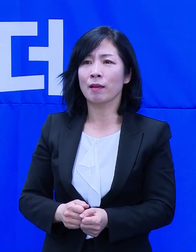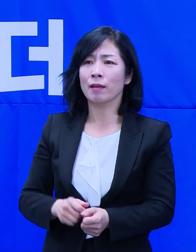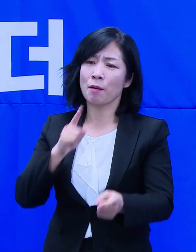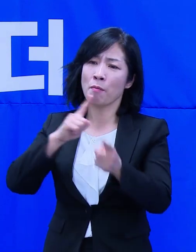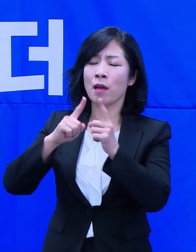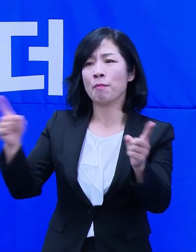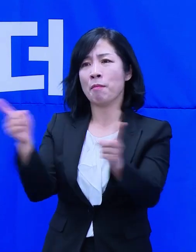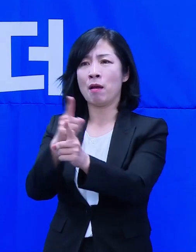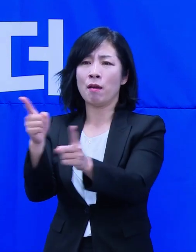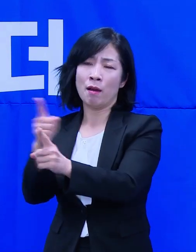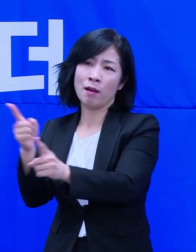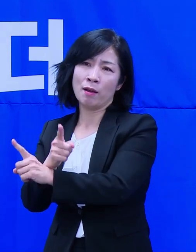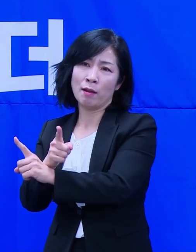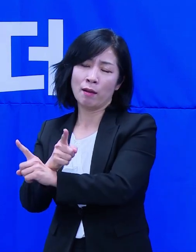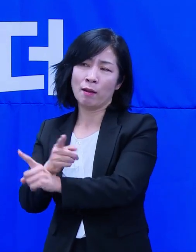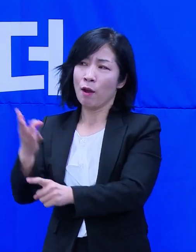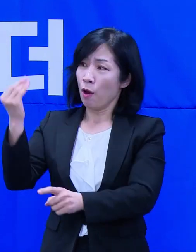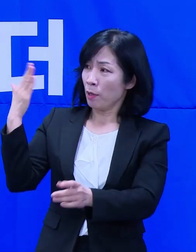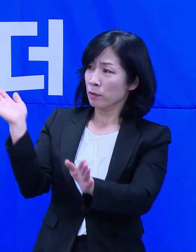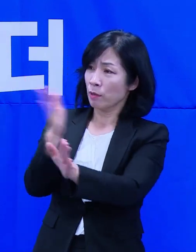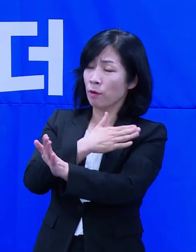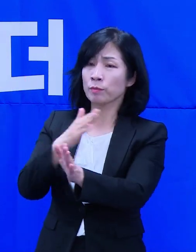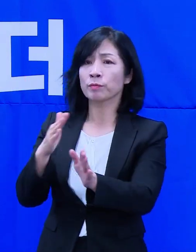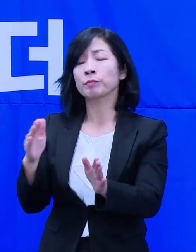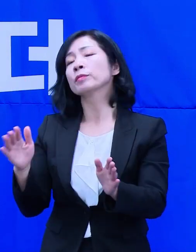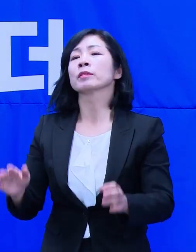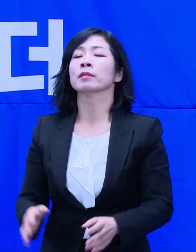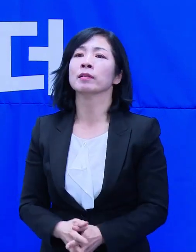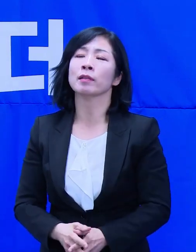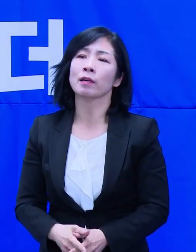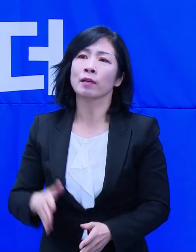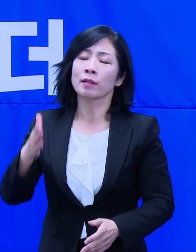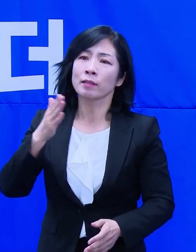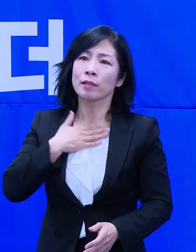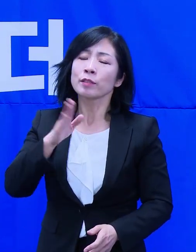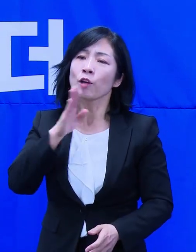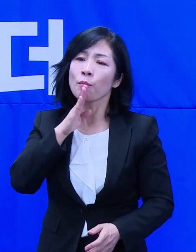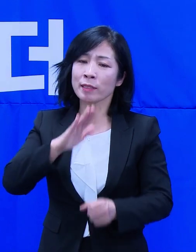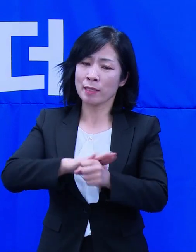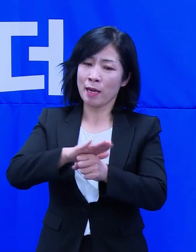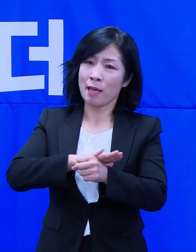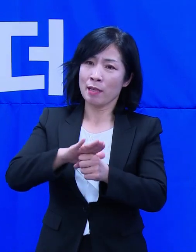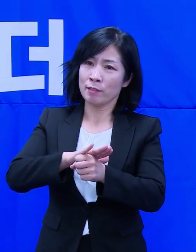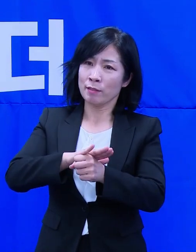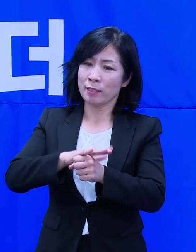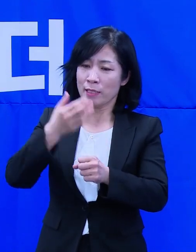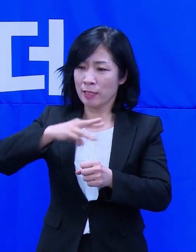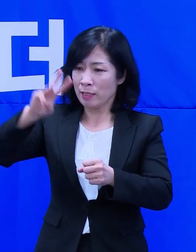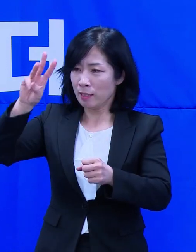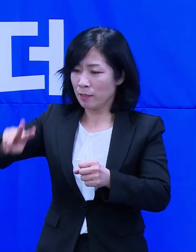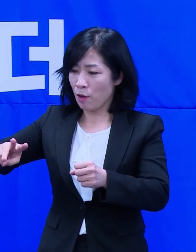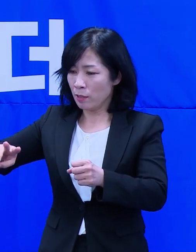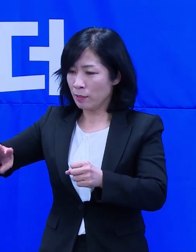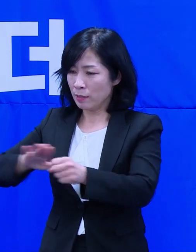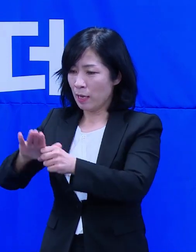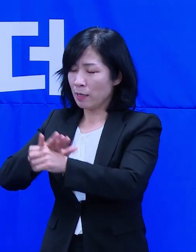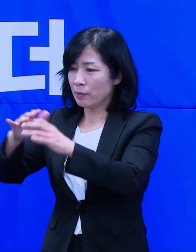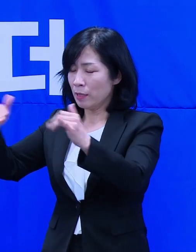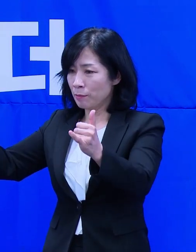바뀌었습니다. 그런데 며칠 전부터 그래도 정말 저를 아끼고 이천시 사랑을 하시는 그 많은